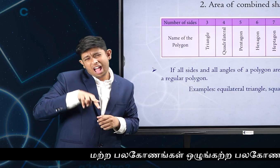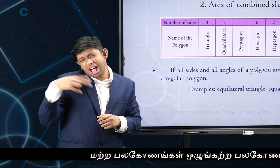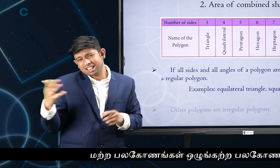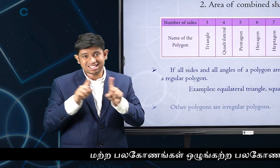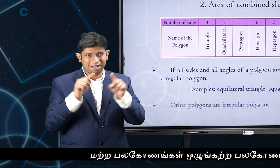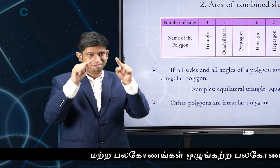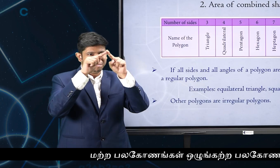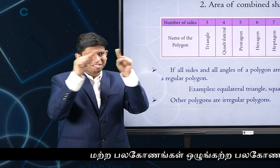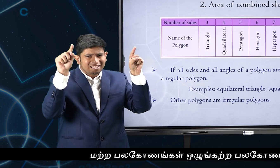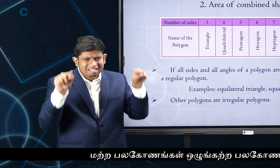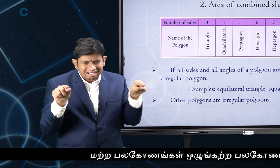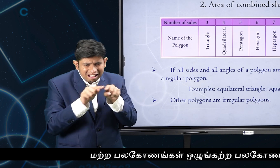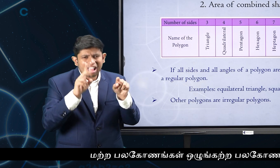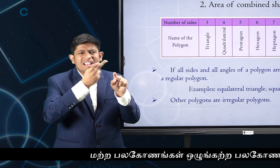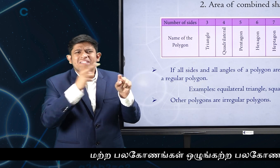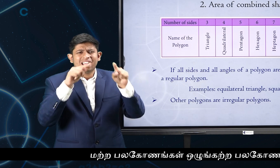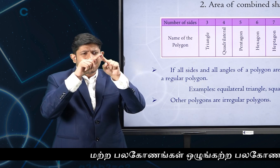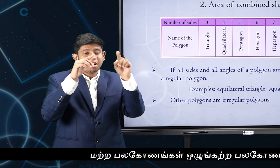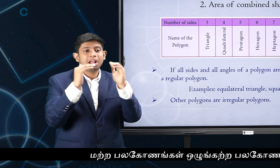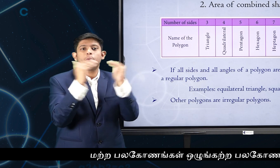மற்ற பலகோணங்கள் ஒழுங்கற்ற பலகோணங்கள்.